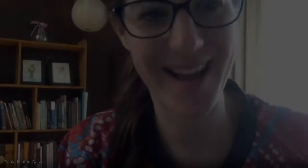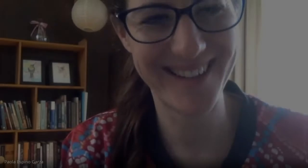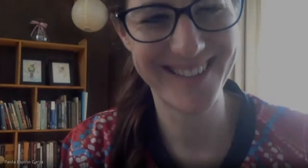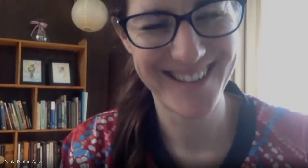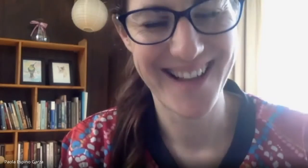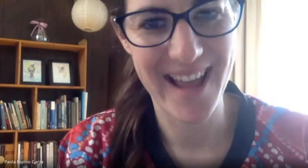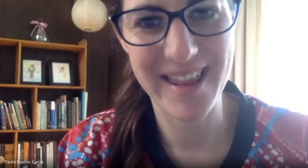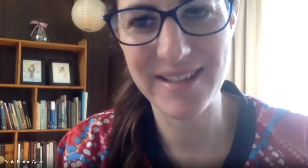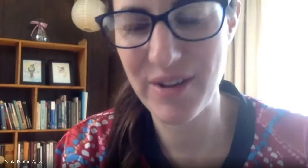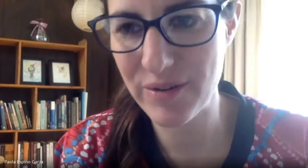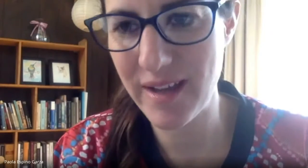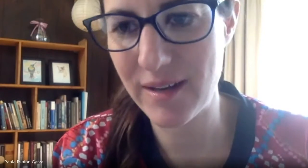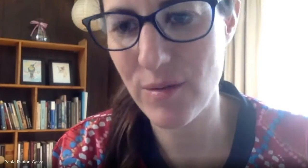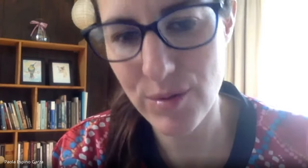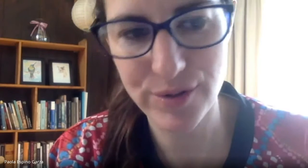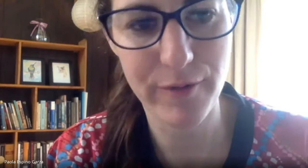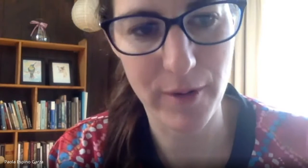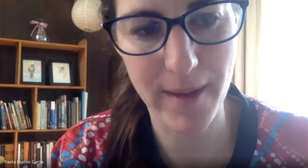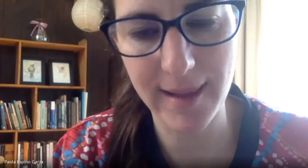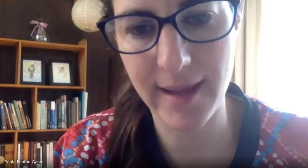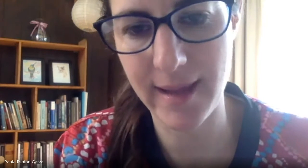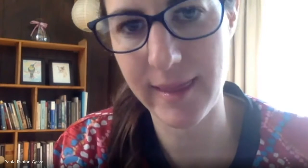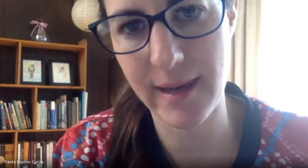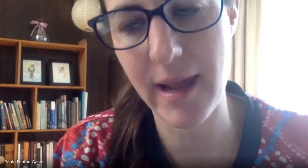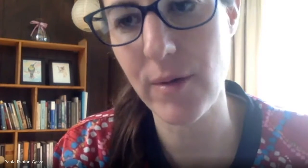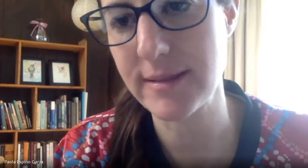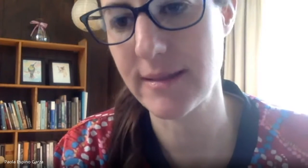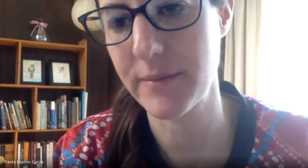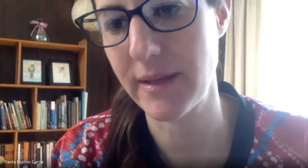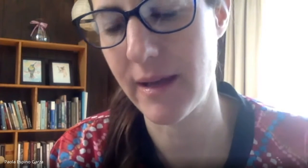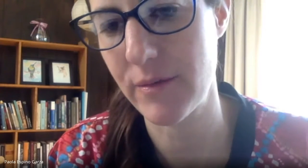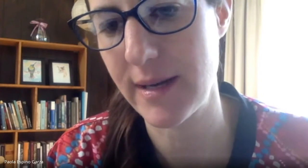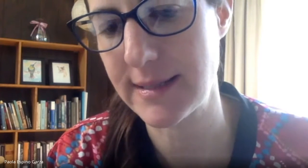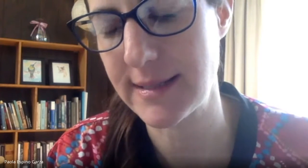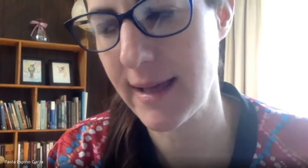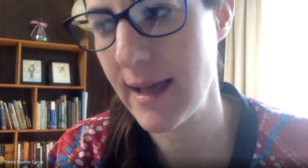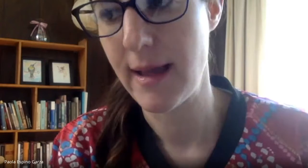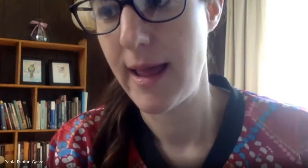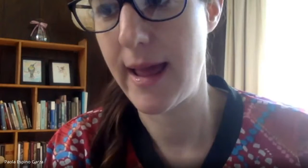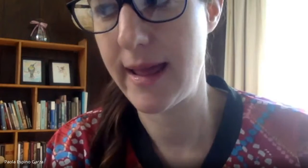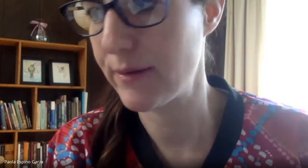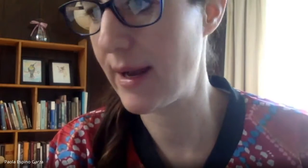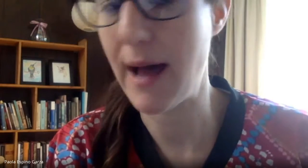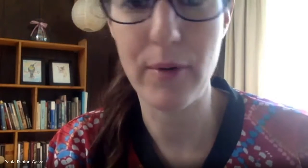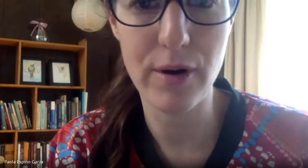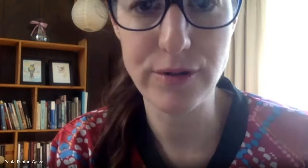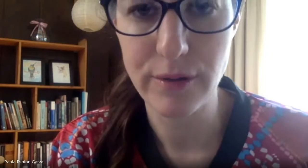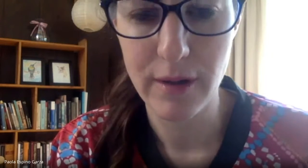Primera edición del curso formal de lengua de señas mexicano en el SEC es la voz